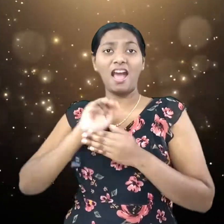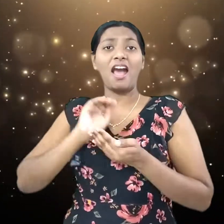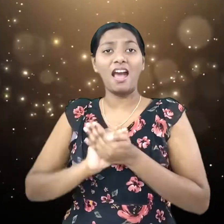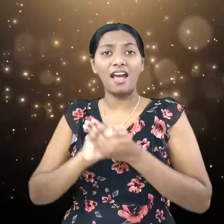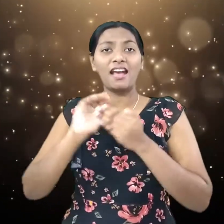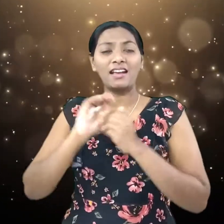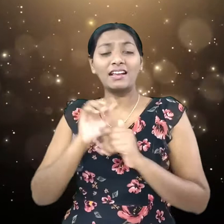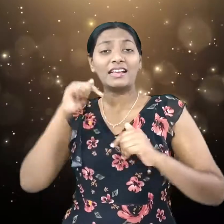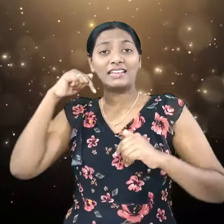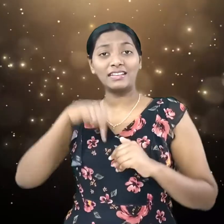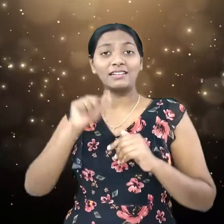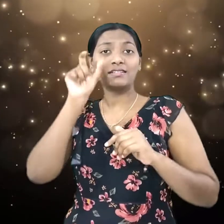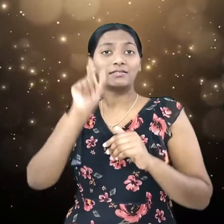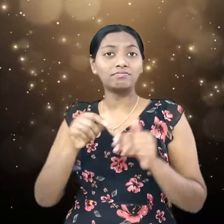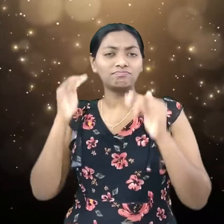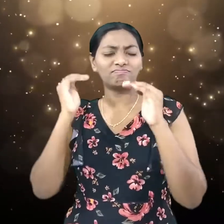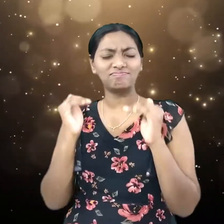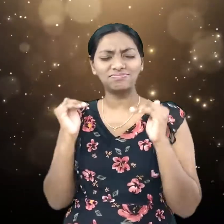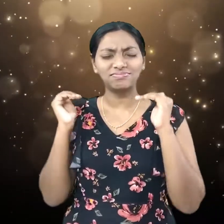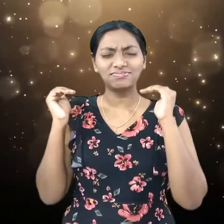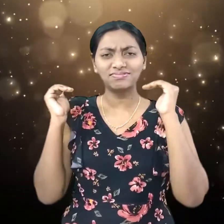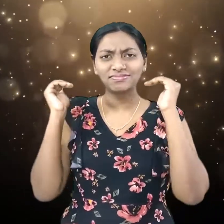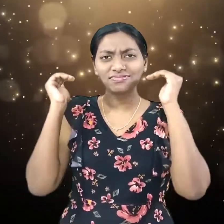वो महान है,